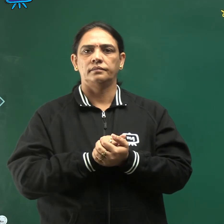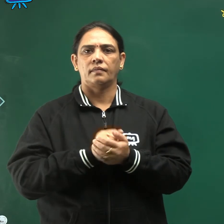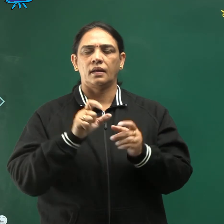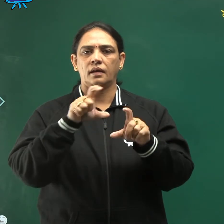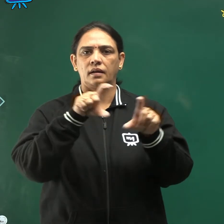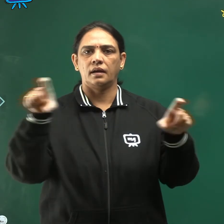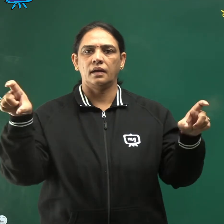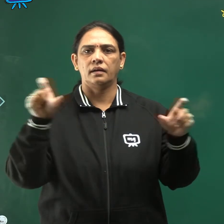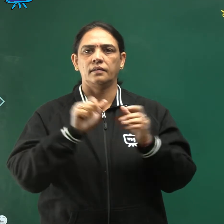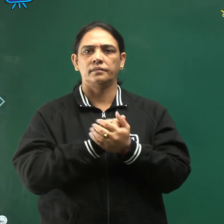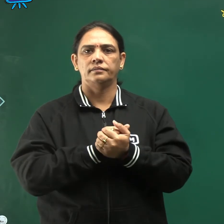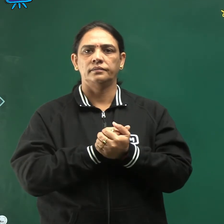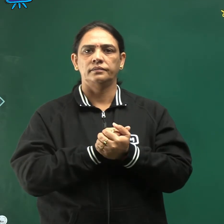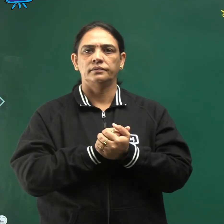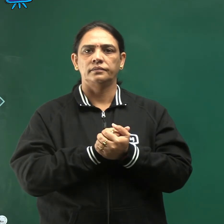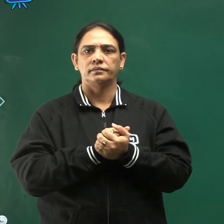समझ आ गया?